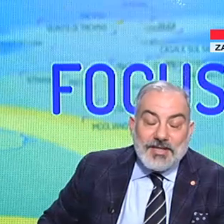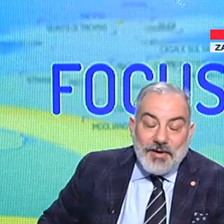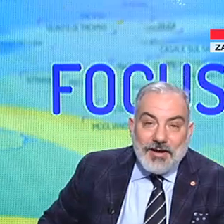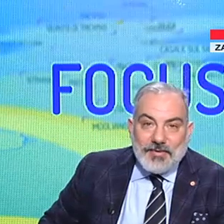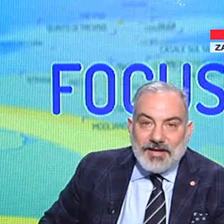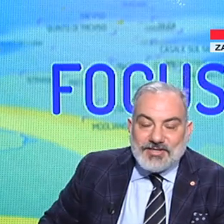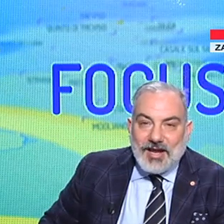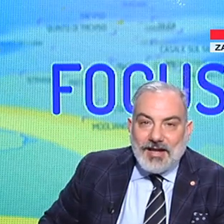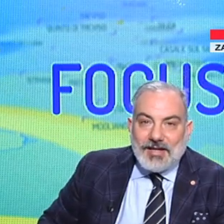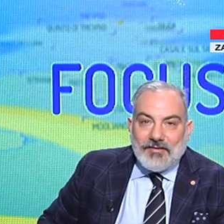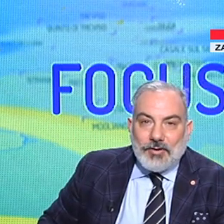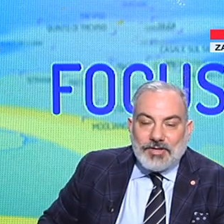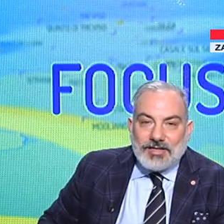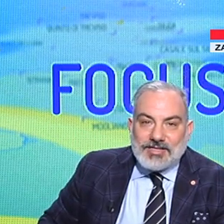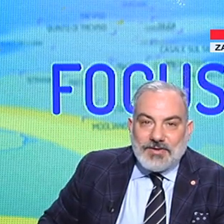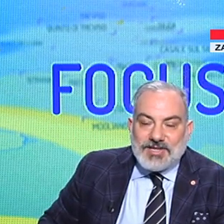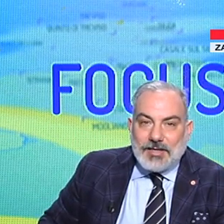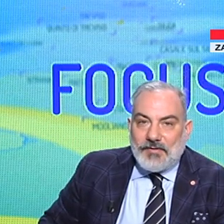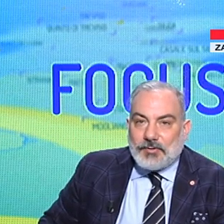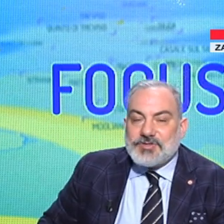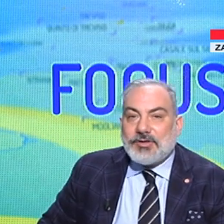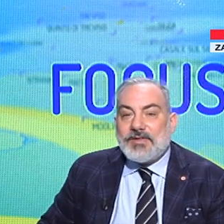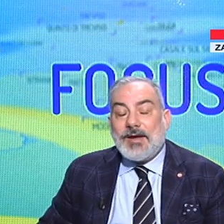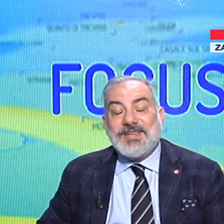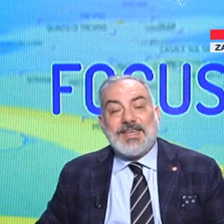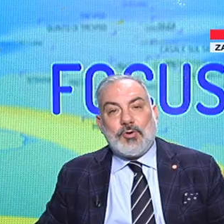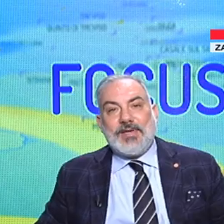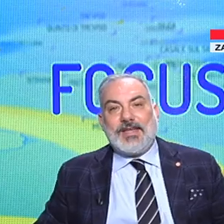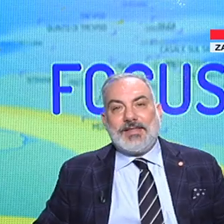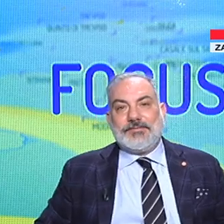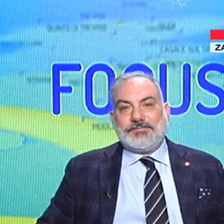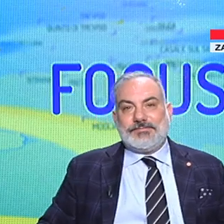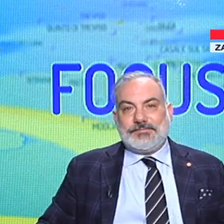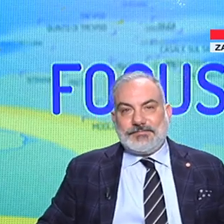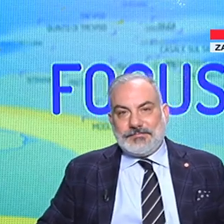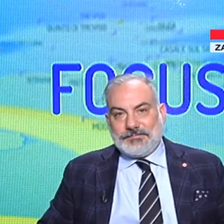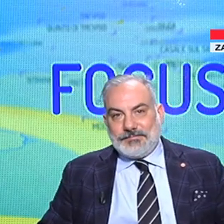fine settimana, perché c'era davvero tantissima gente. Abbiamo fatto un salto a vedere a Bassano, com'è andata?